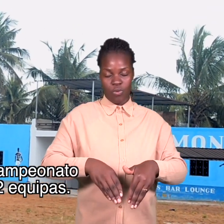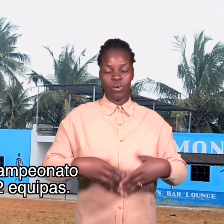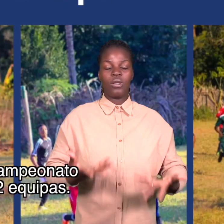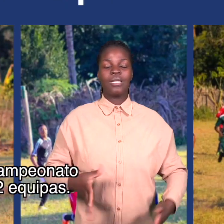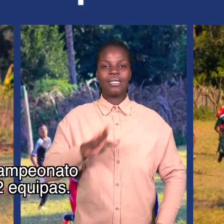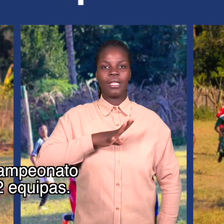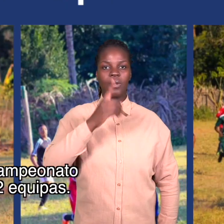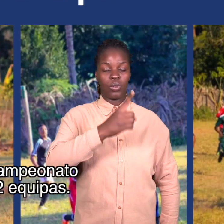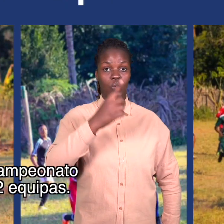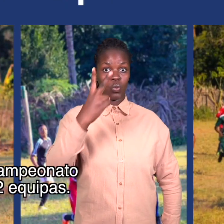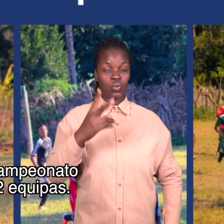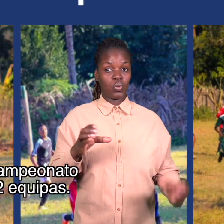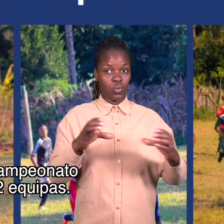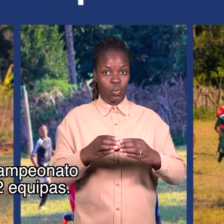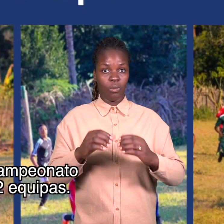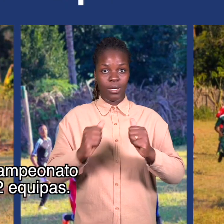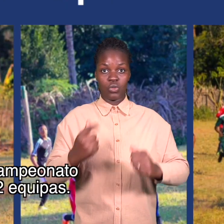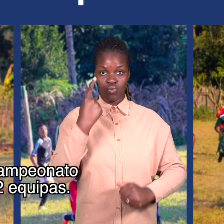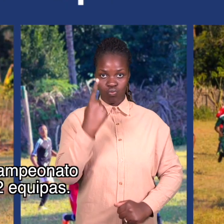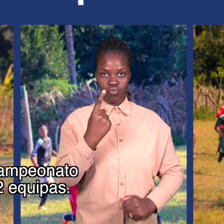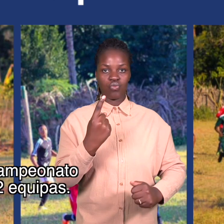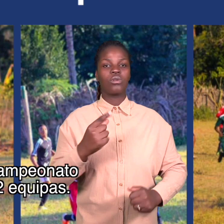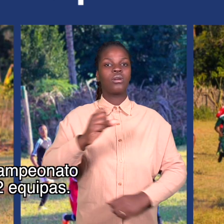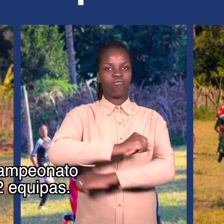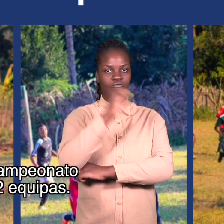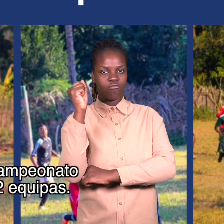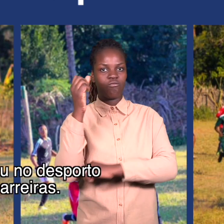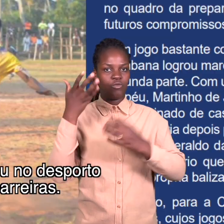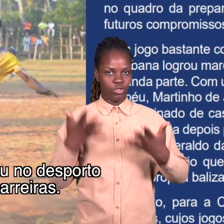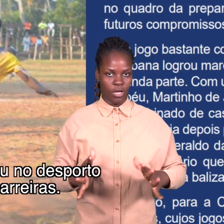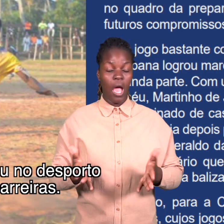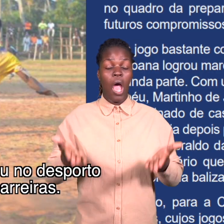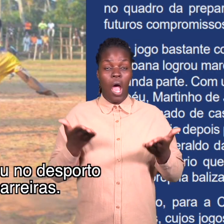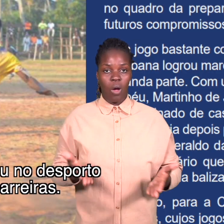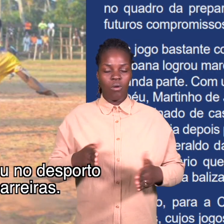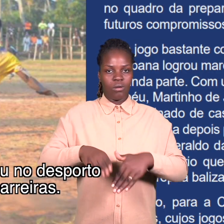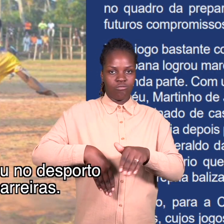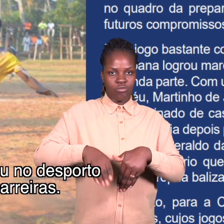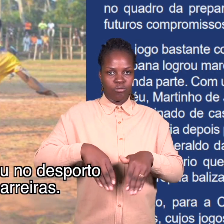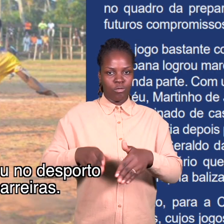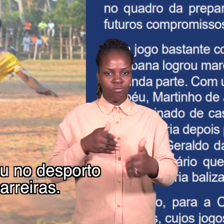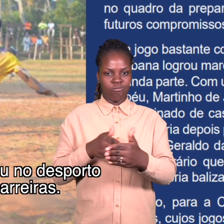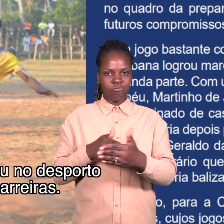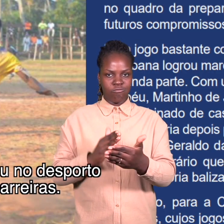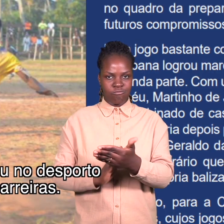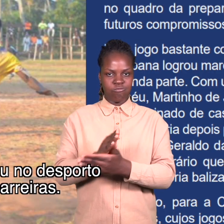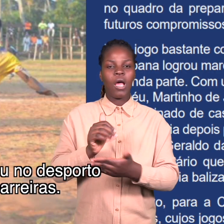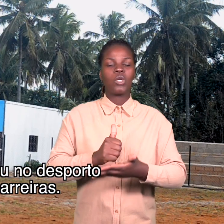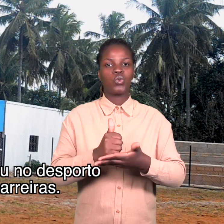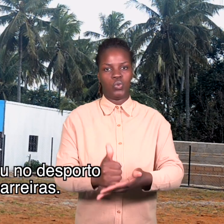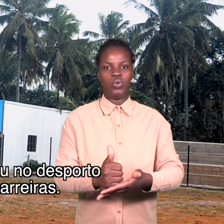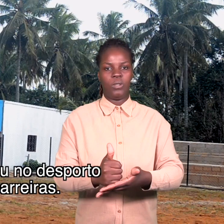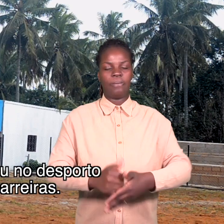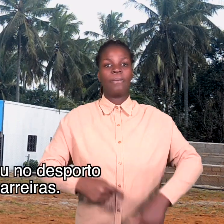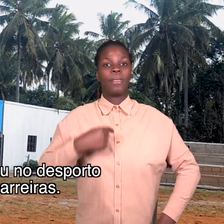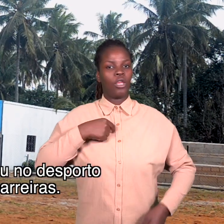segunda colocada no campeonato local, com um total de 12 equipas. Bastante confiante, encontrou no desporto uma